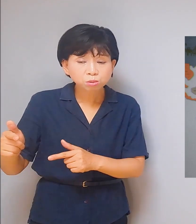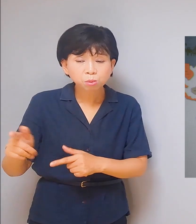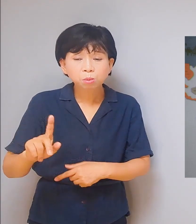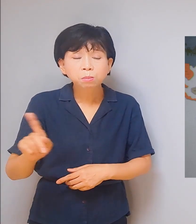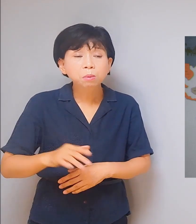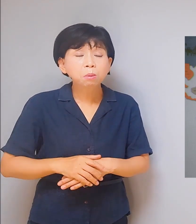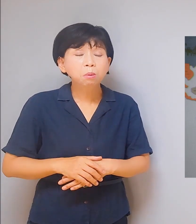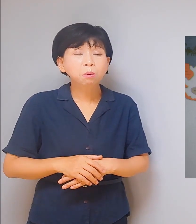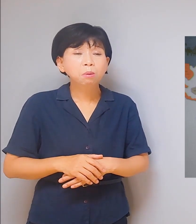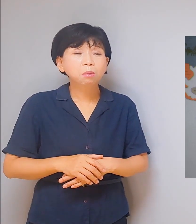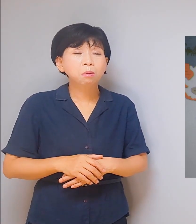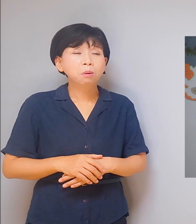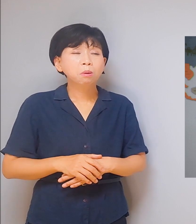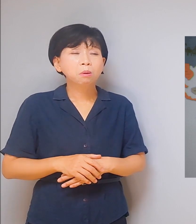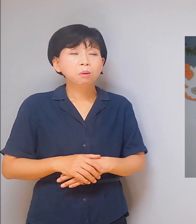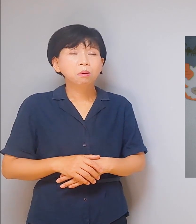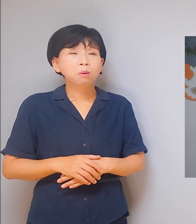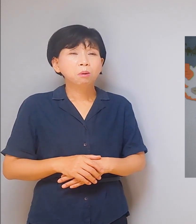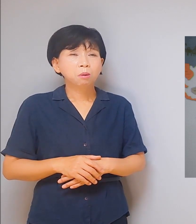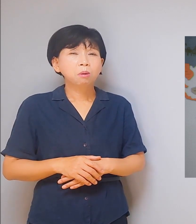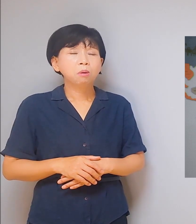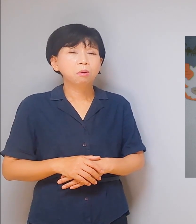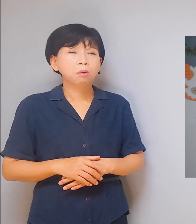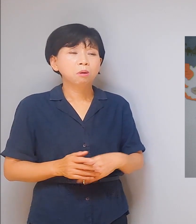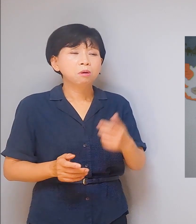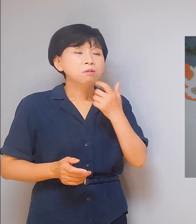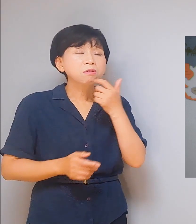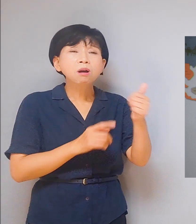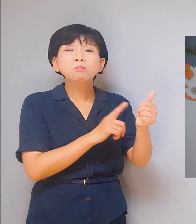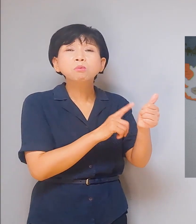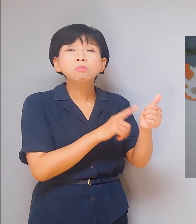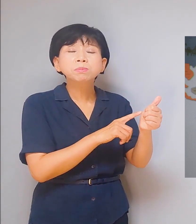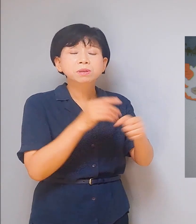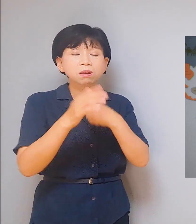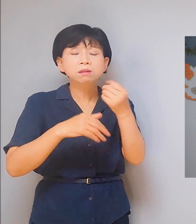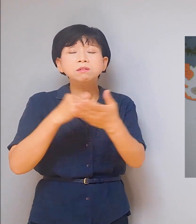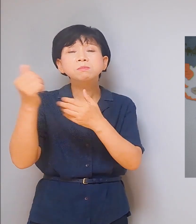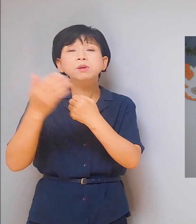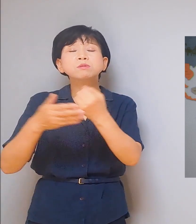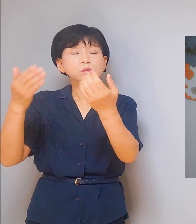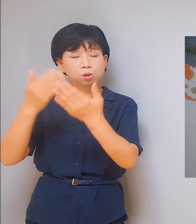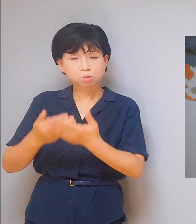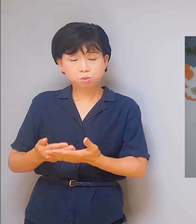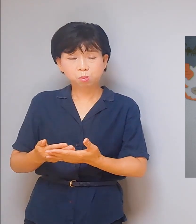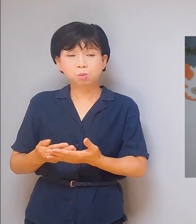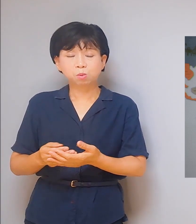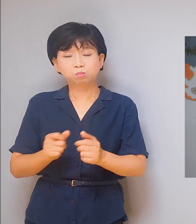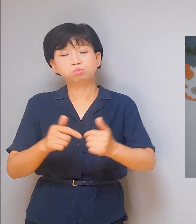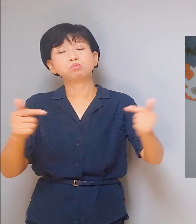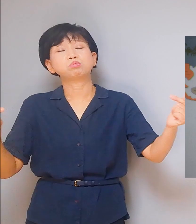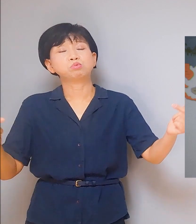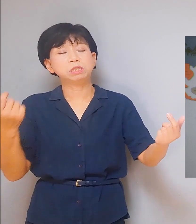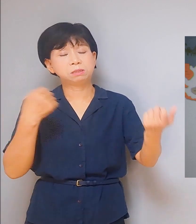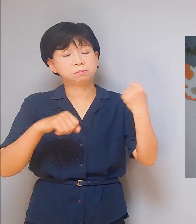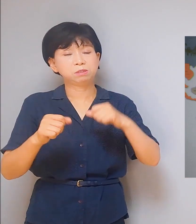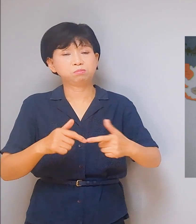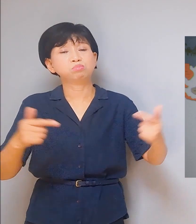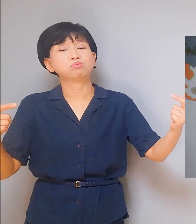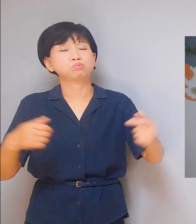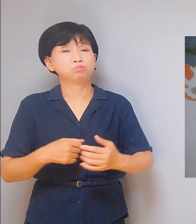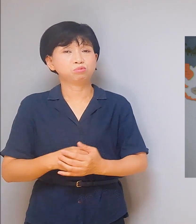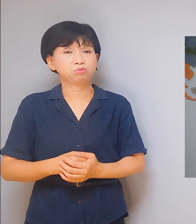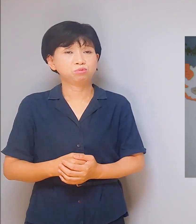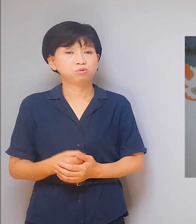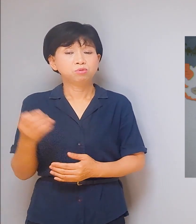지금 일부러 어떻게 뺏어온 게 아니에요. 하나님의 은혜로 주셔서 지금 야곱에게 대가족이